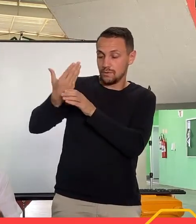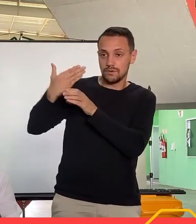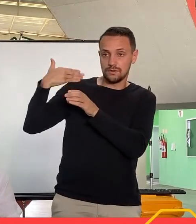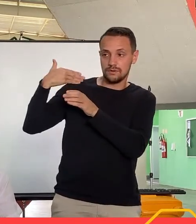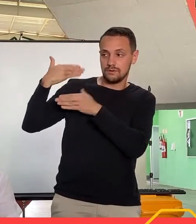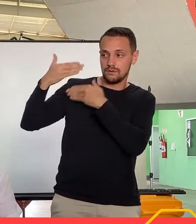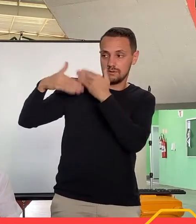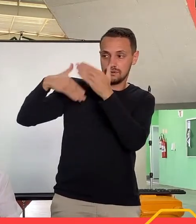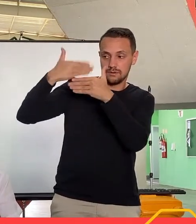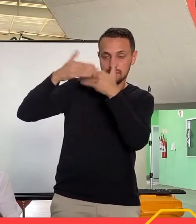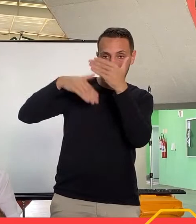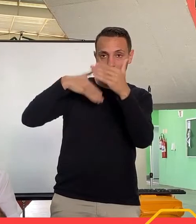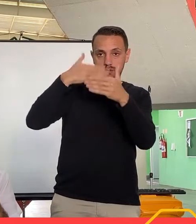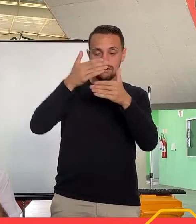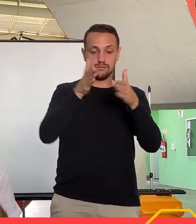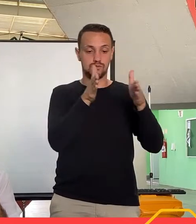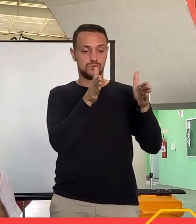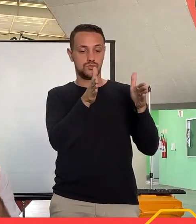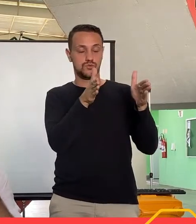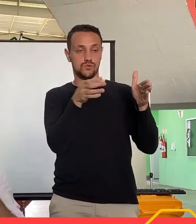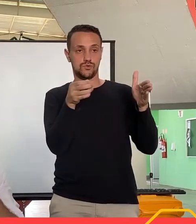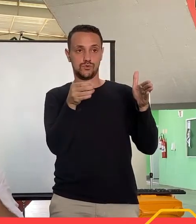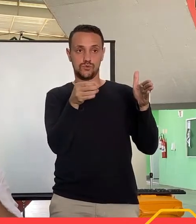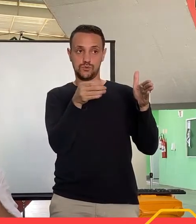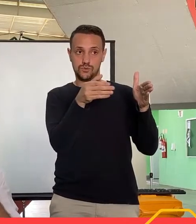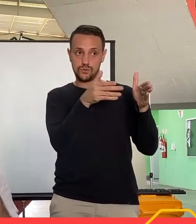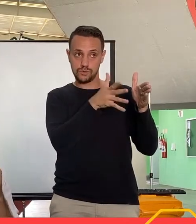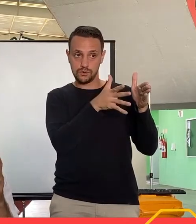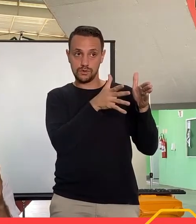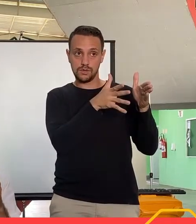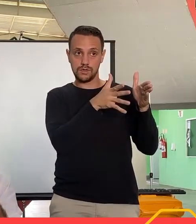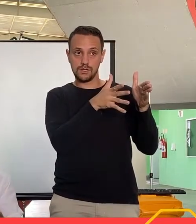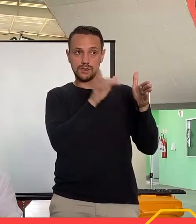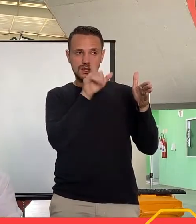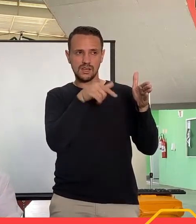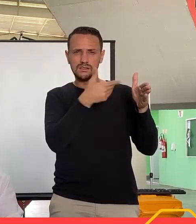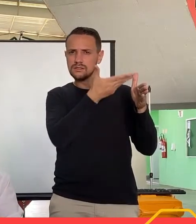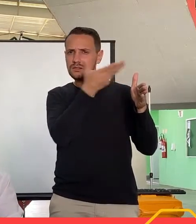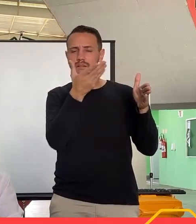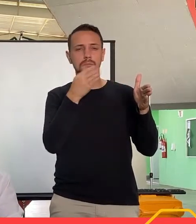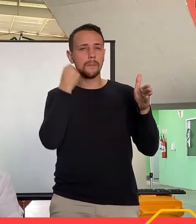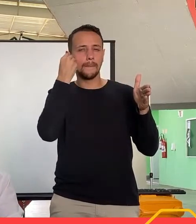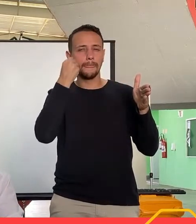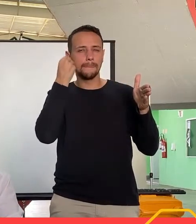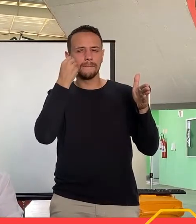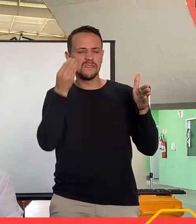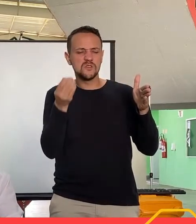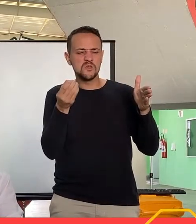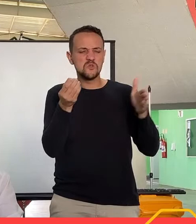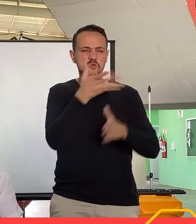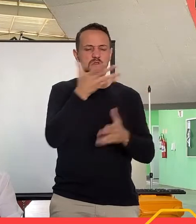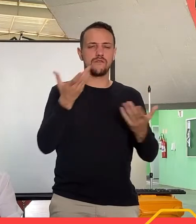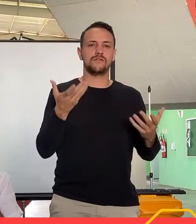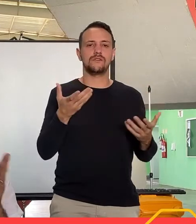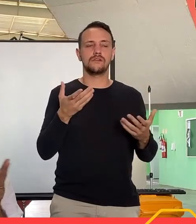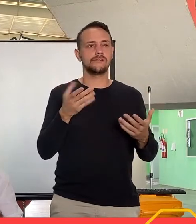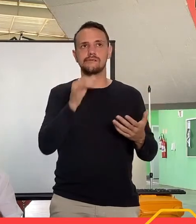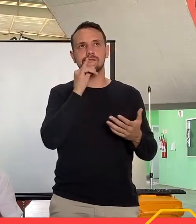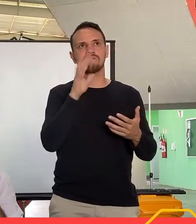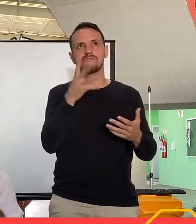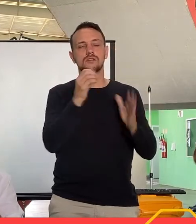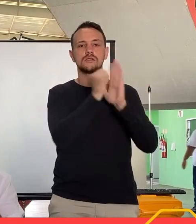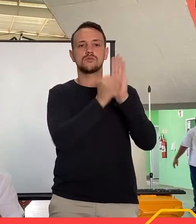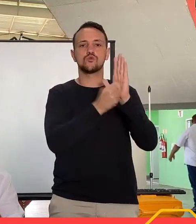social novo, né? De um experimento novo, de um laboratório novo, que data, sei